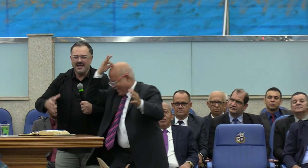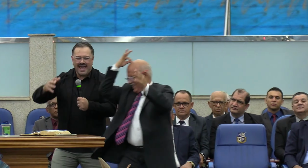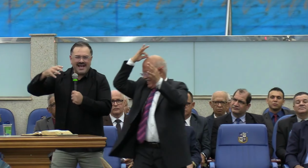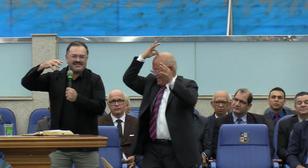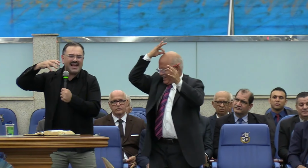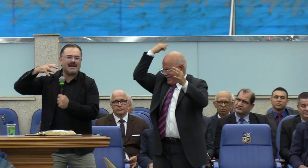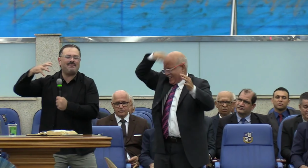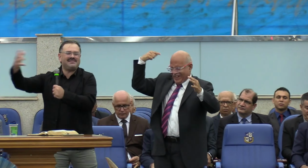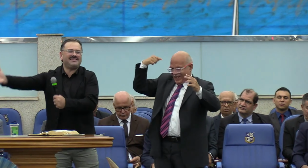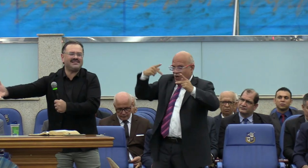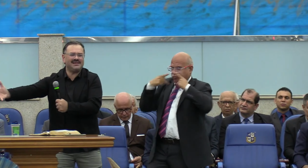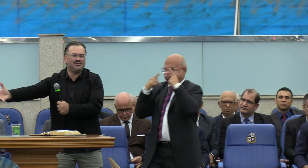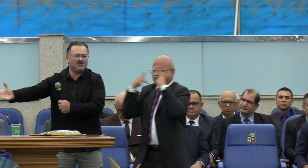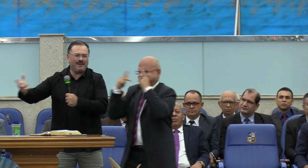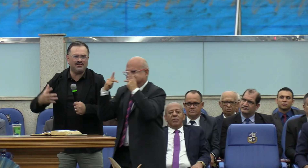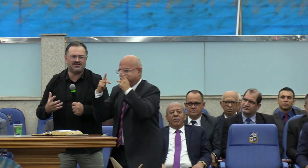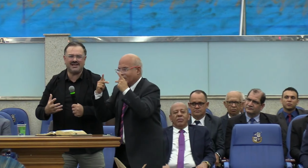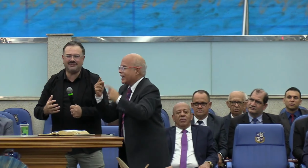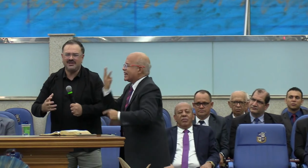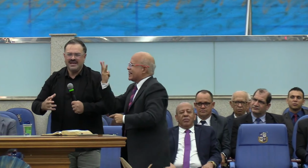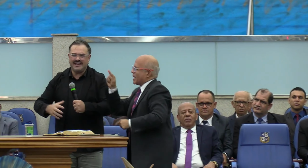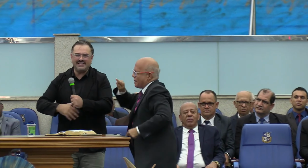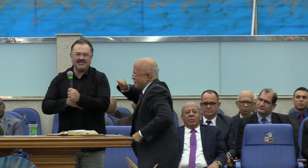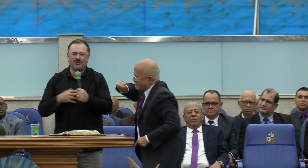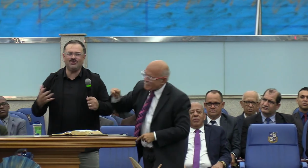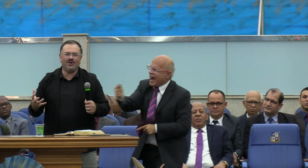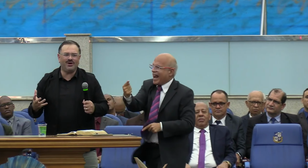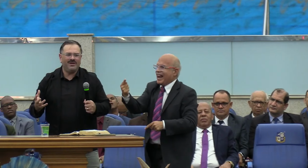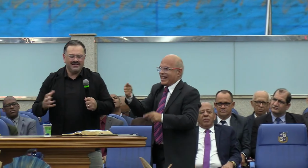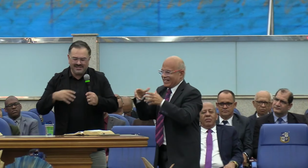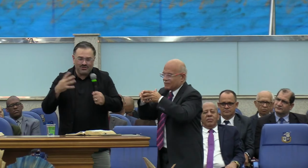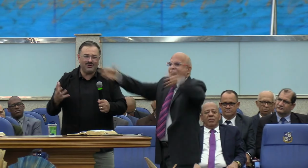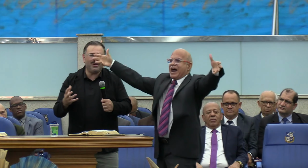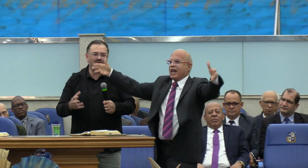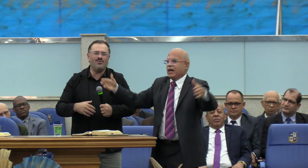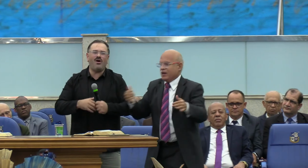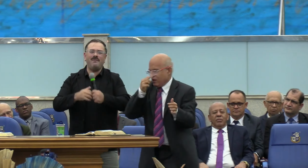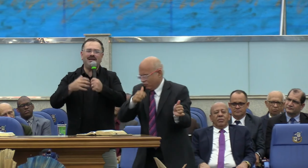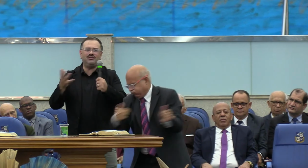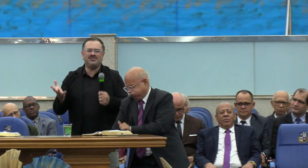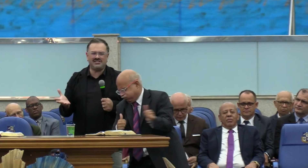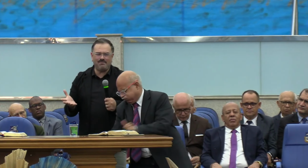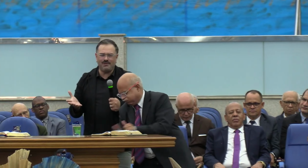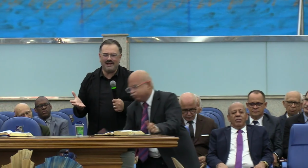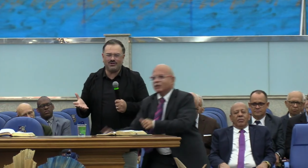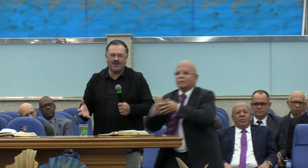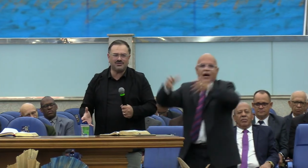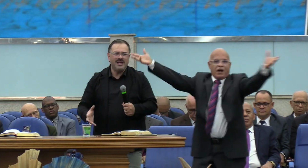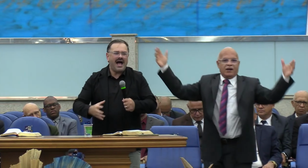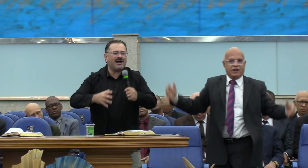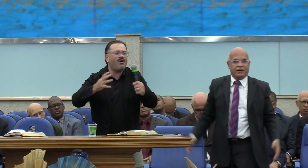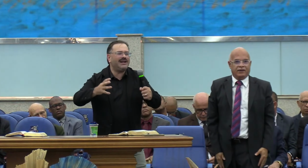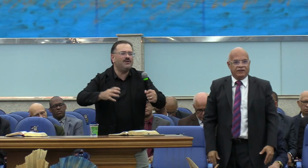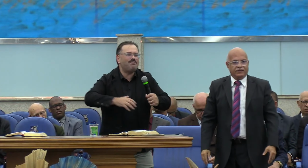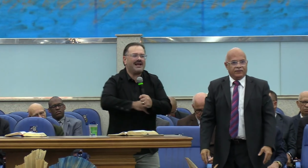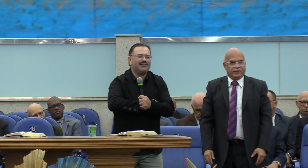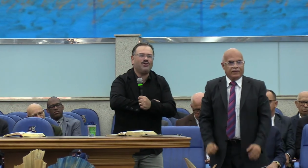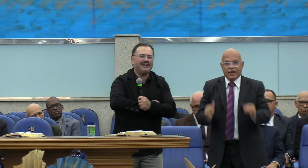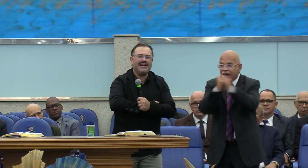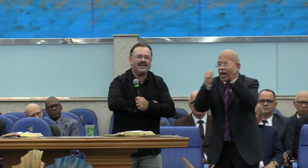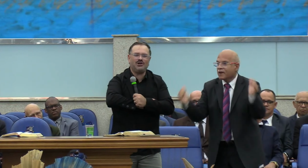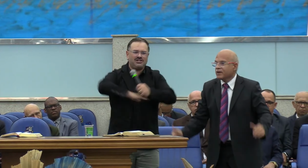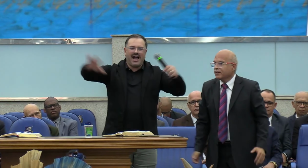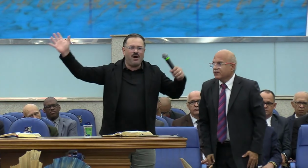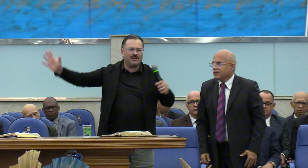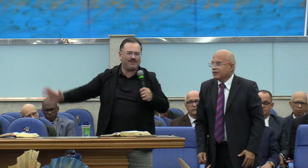Senhor. Essa é a capacitação do Espírito Santo. E ele se tornou de um homem, de um discípulo medroso, agora de um pregador